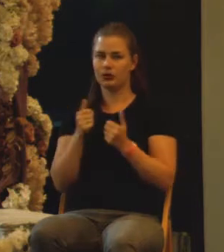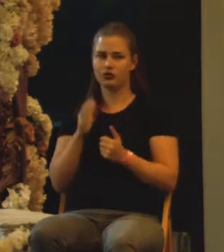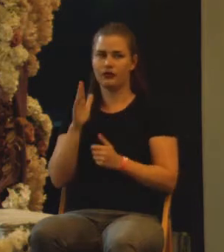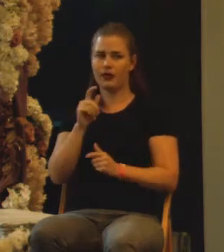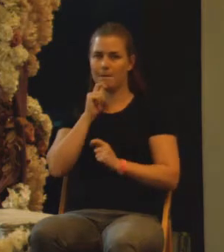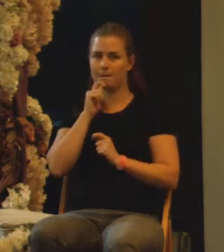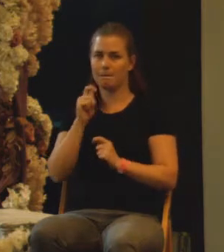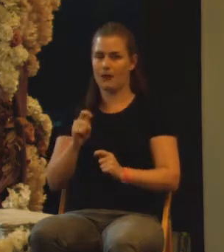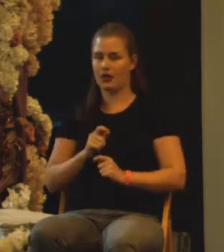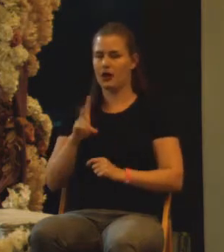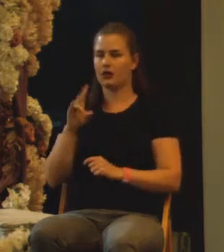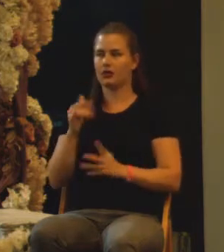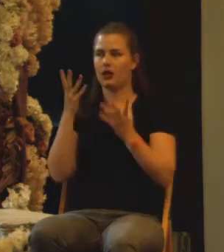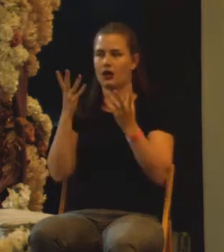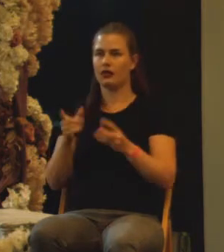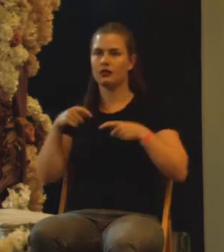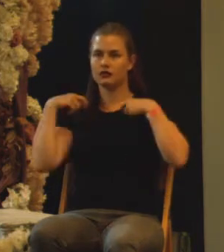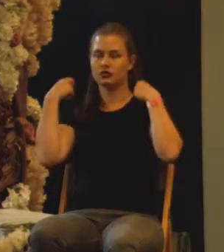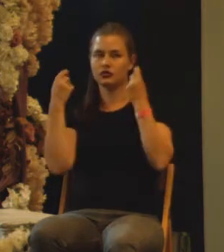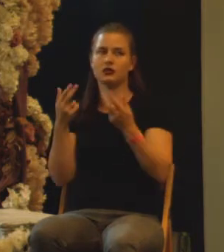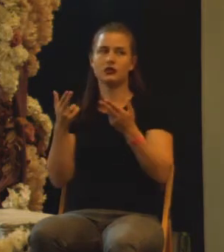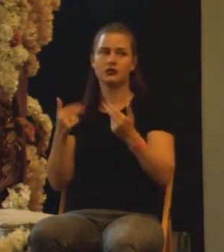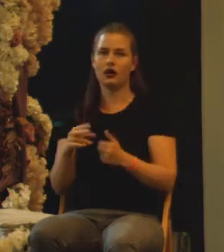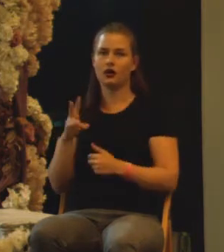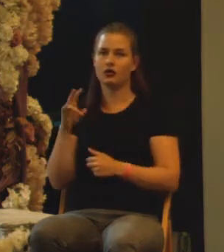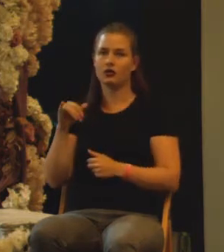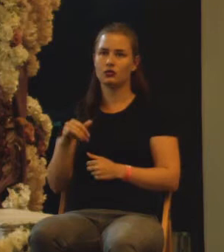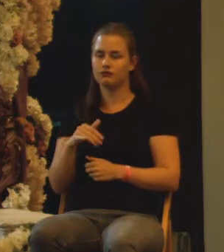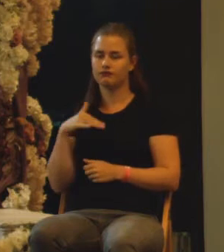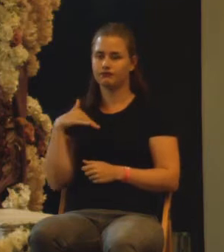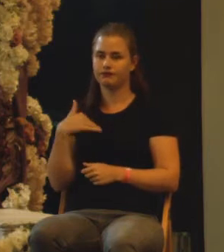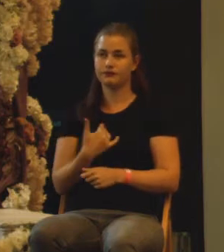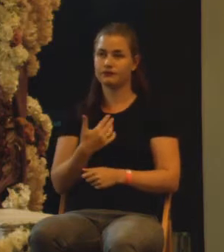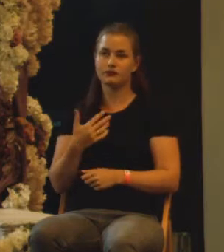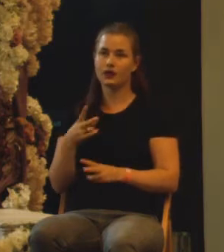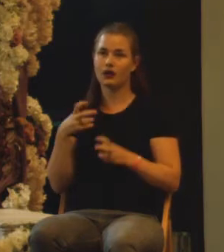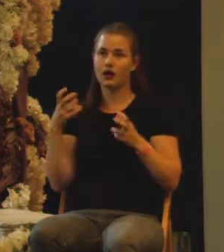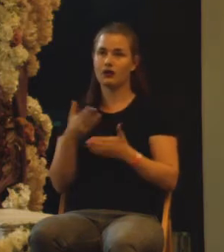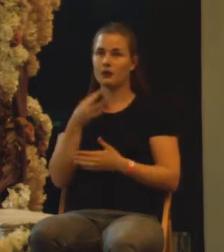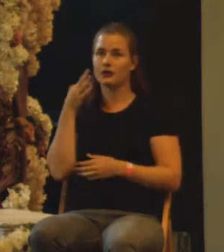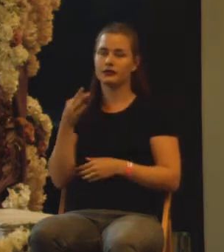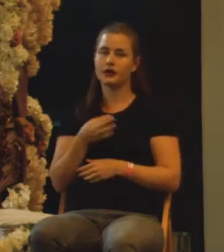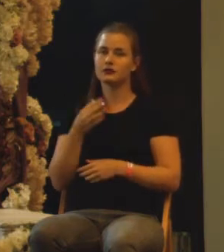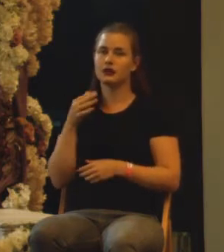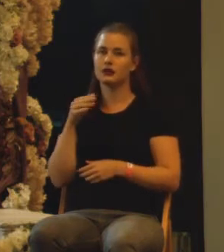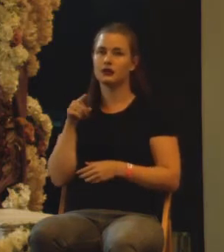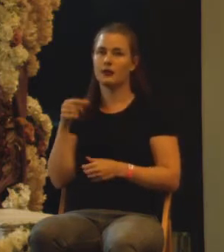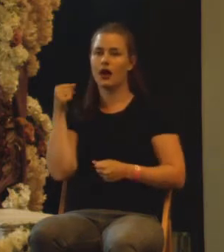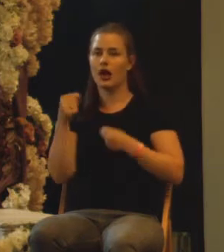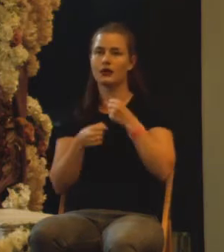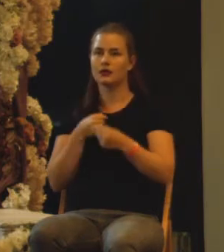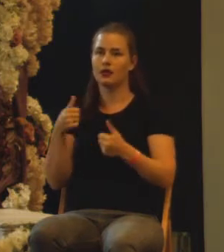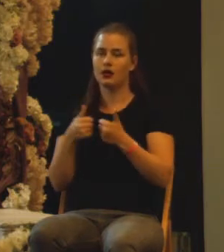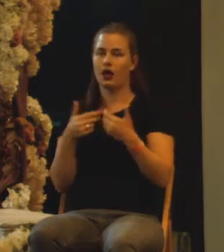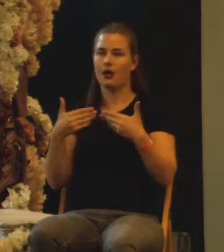подарок на день рождения, да? Ну, типа, нонсенс, да? Ну, типа, нам сказать, типа, тебя изобьют возле